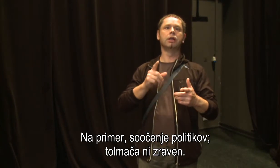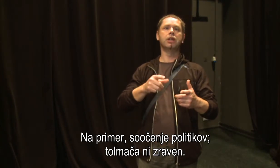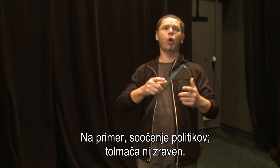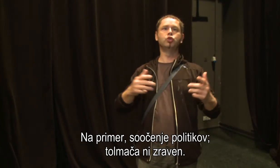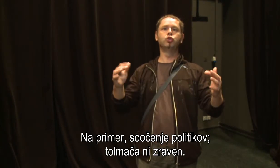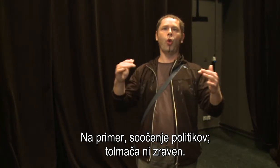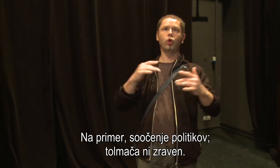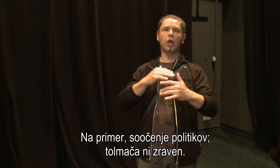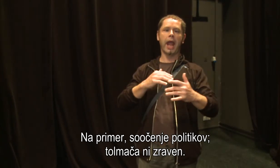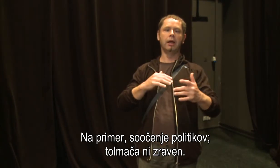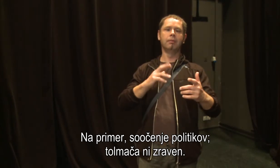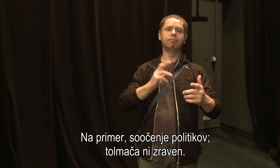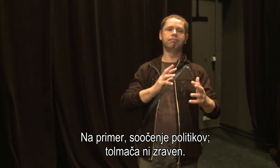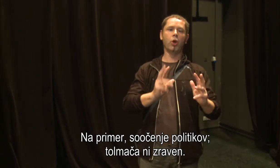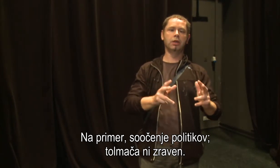recimo soočenje politika